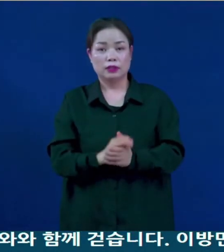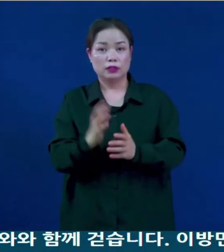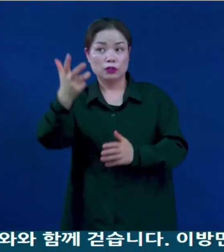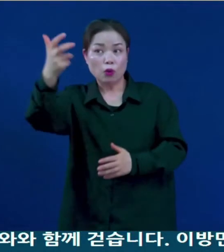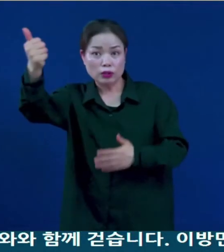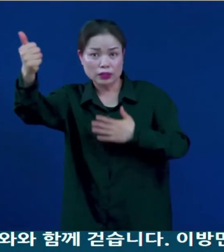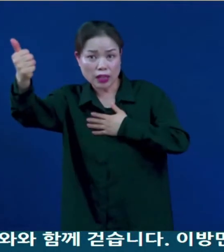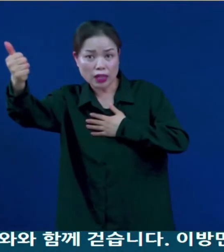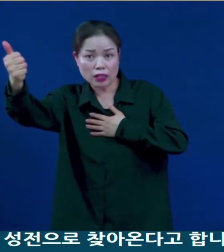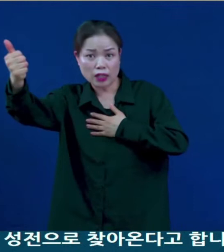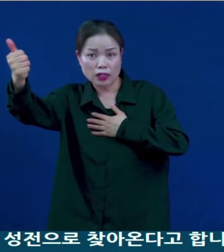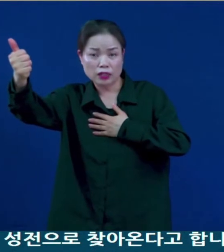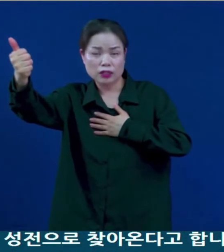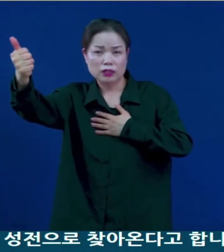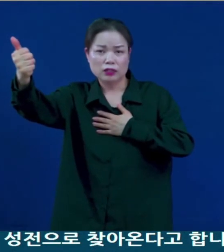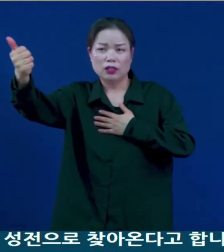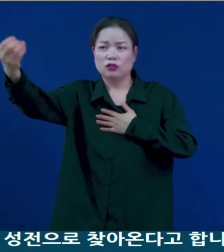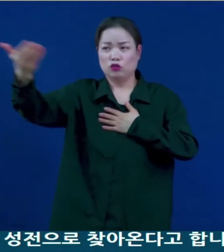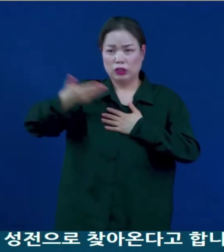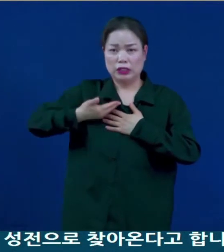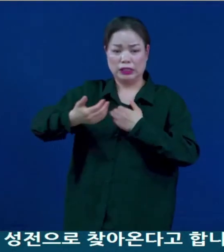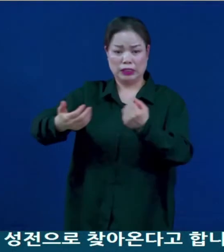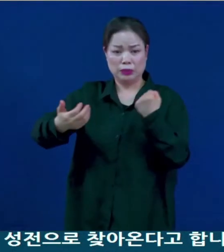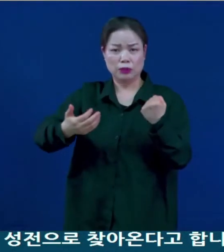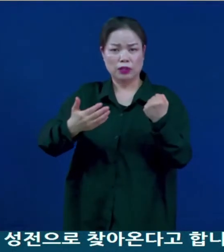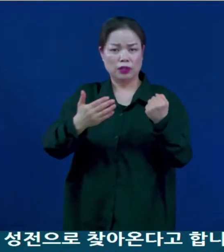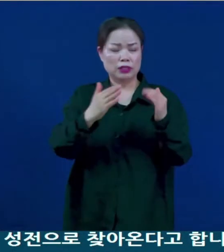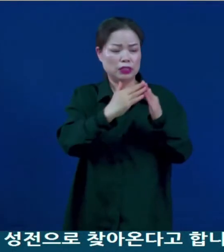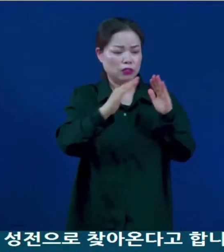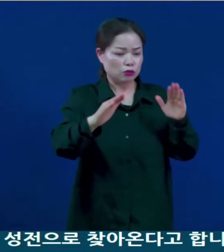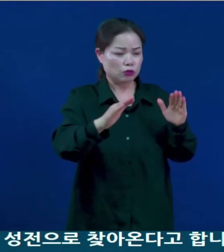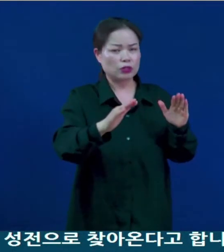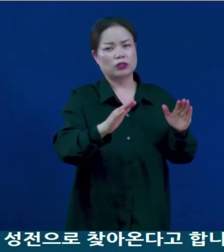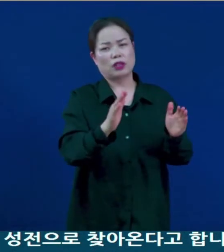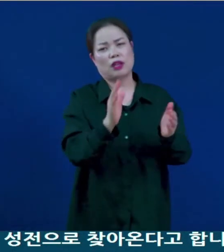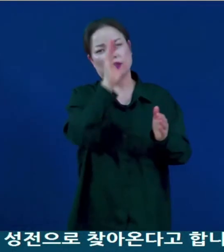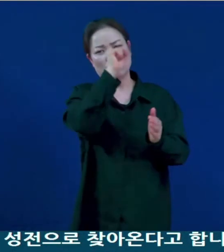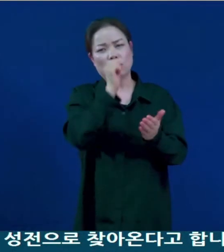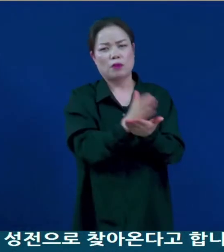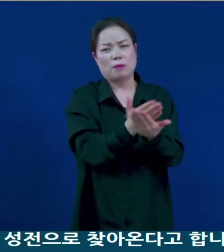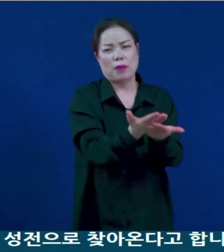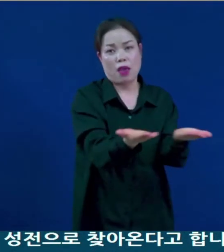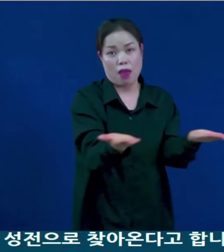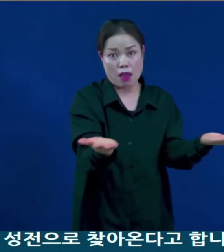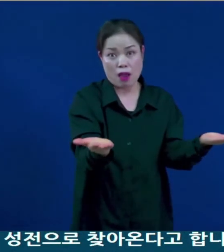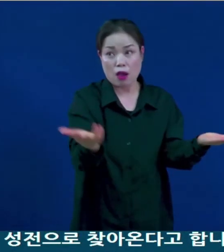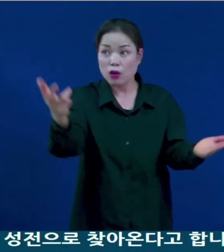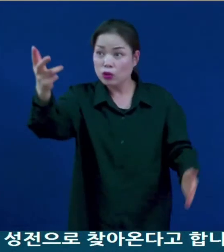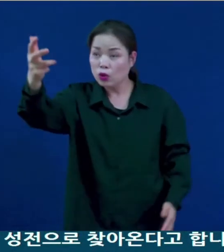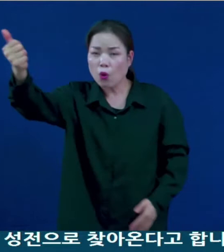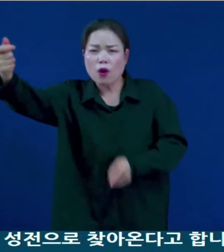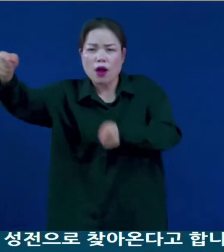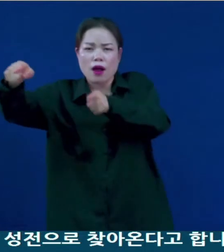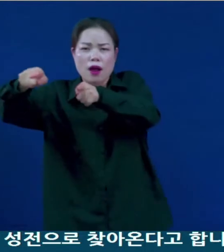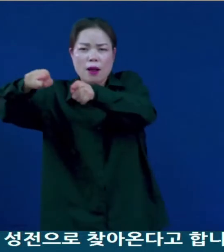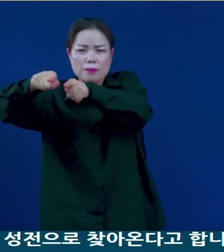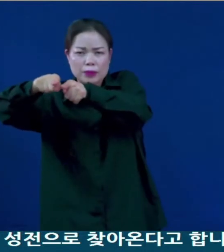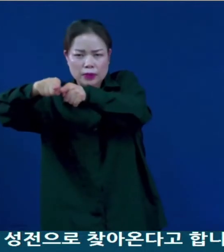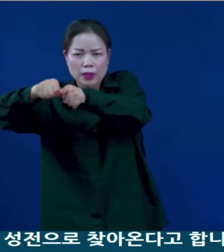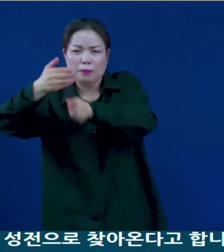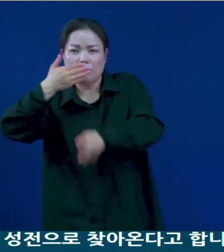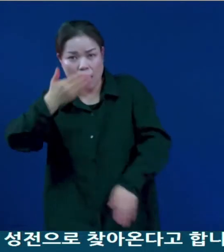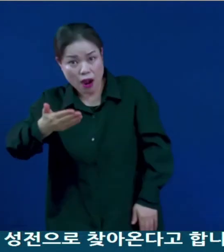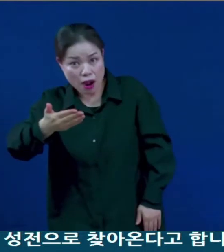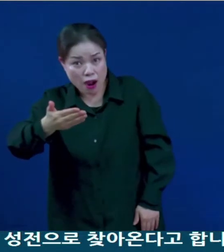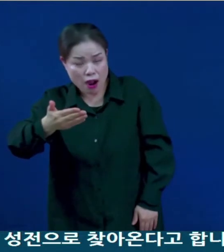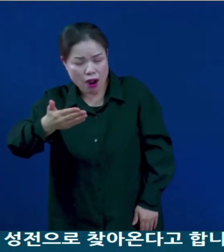여호와께서 내게 주신 힘으로 내가 어떻게 내 이웃에게 선을 베풀어서 여호와와 함께 길을 걸을 수